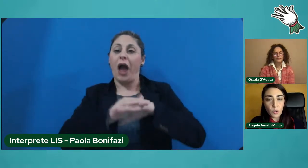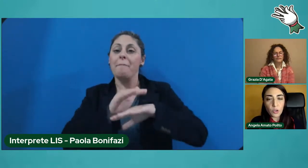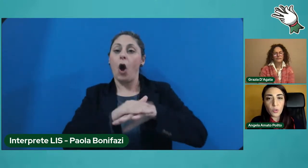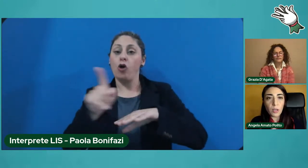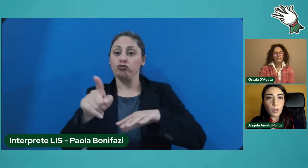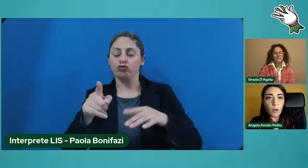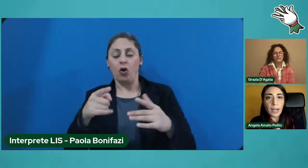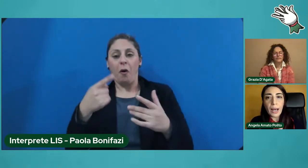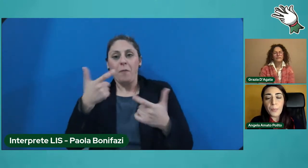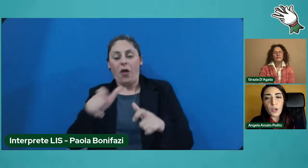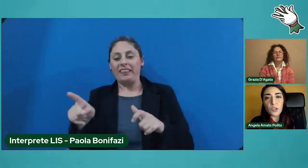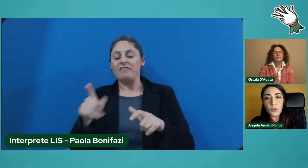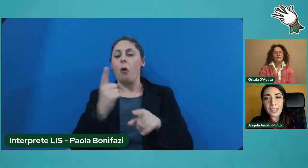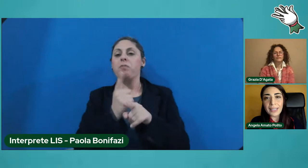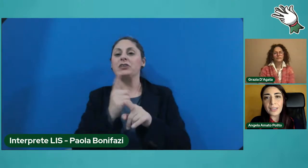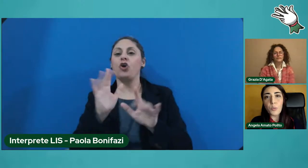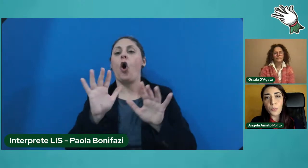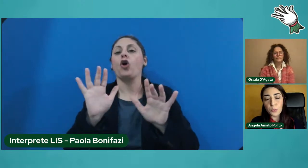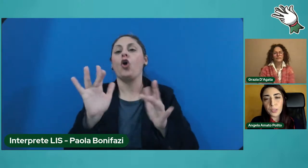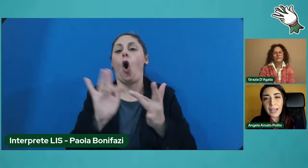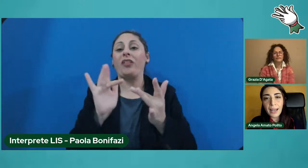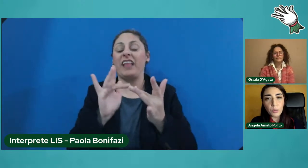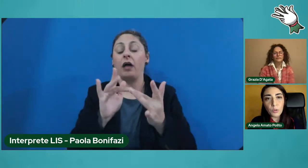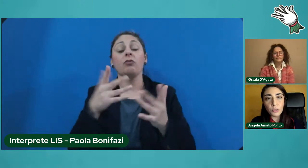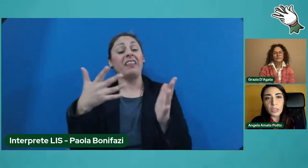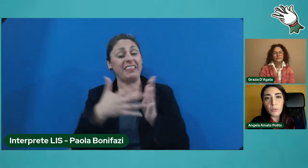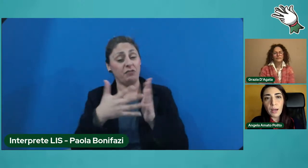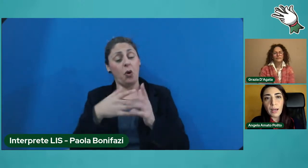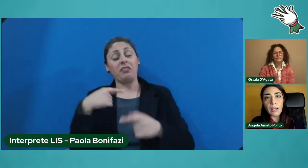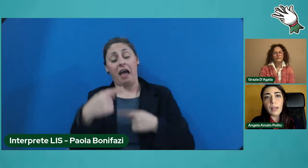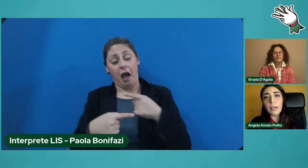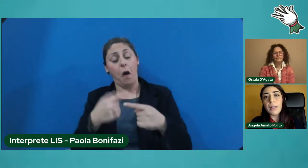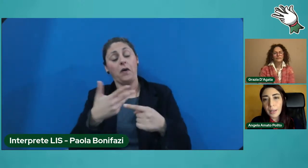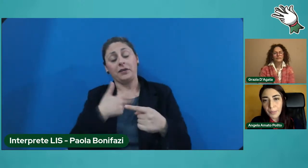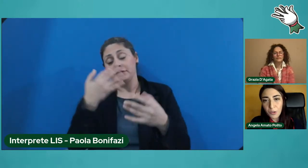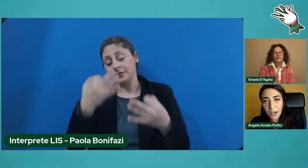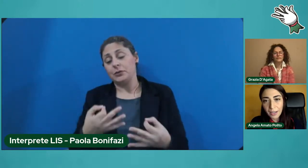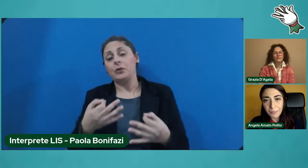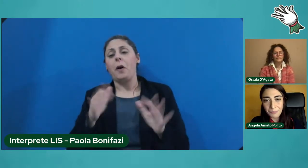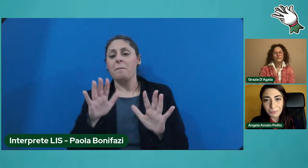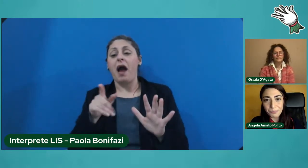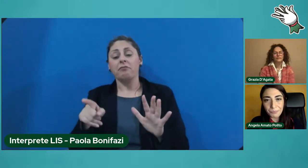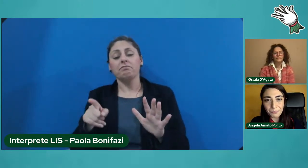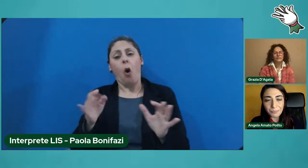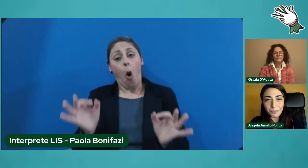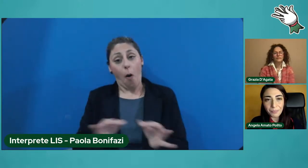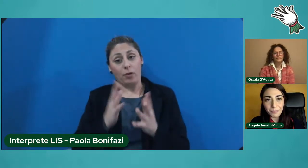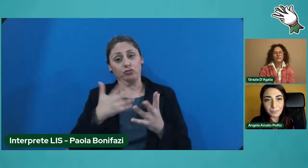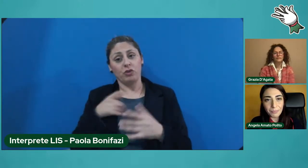ci sono ancora, però ci sono anche tante opportunità e lui continua a migliorare.